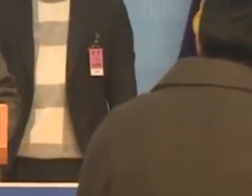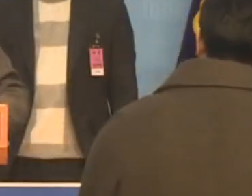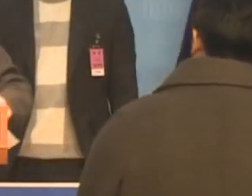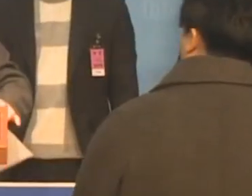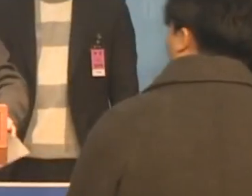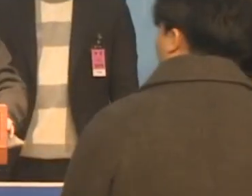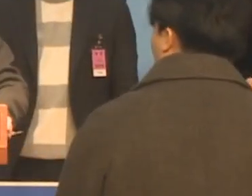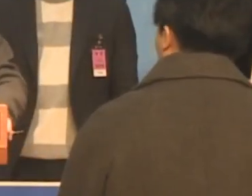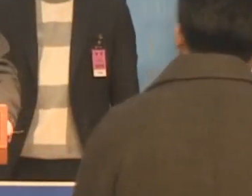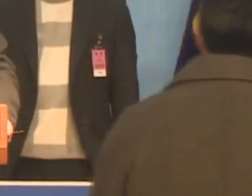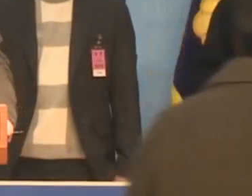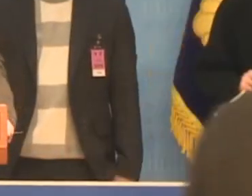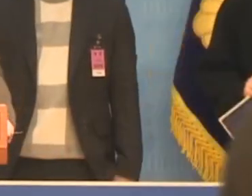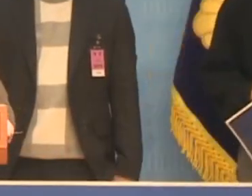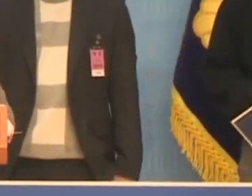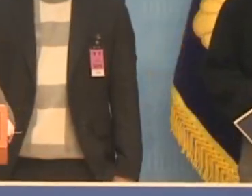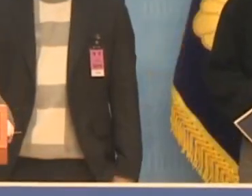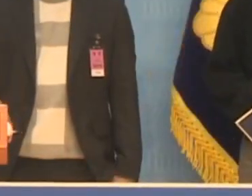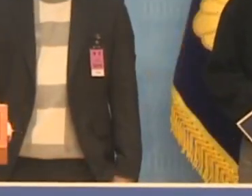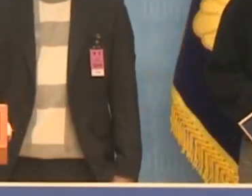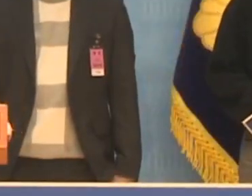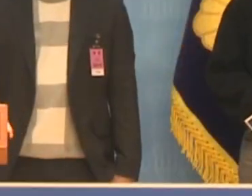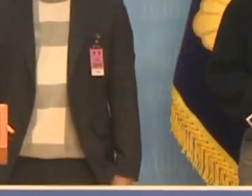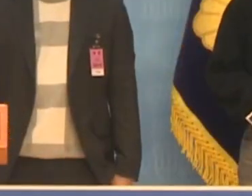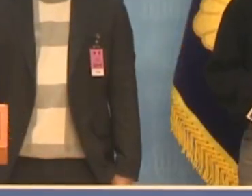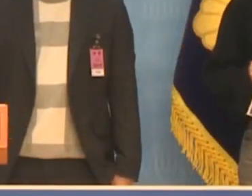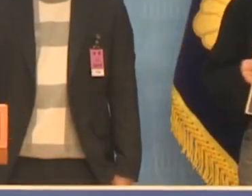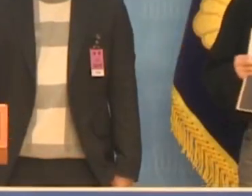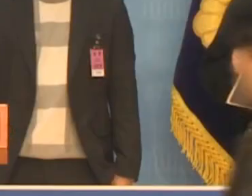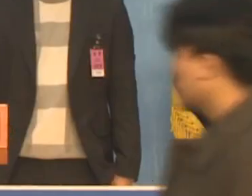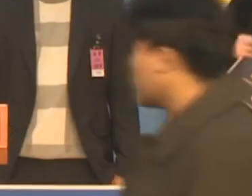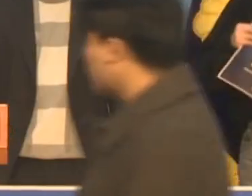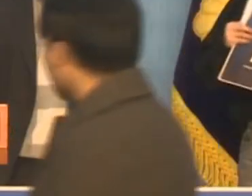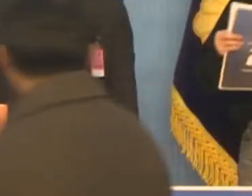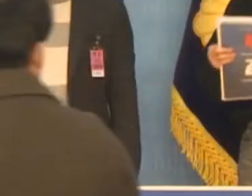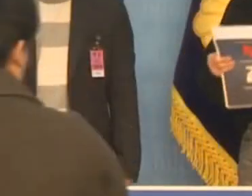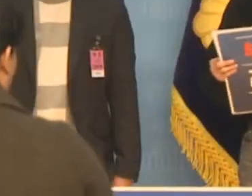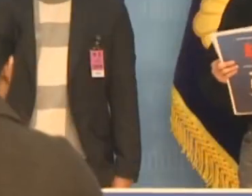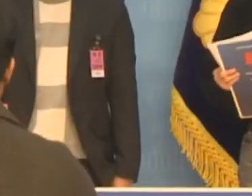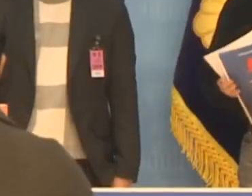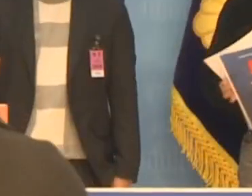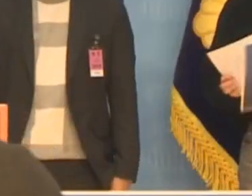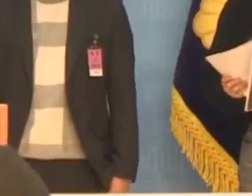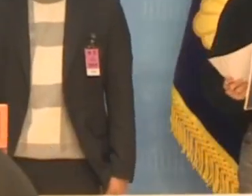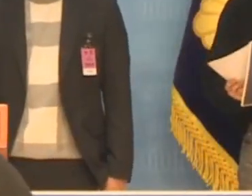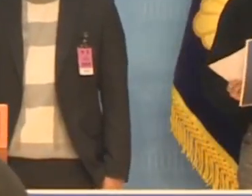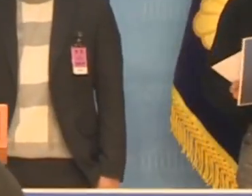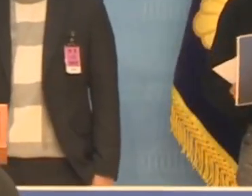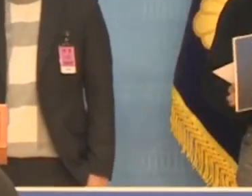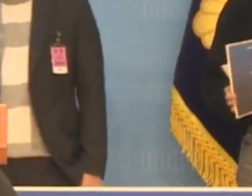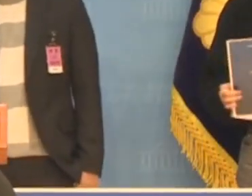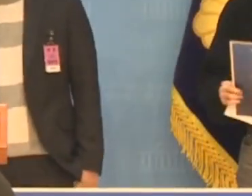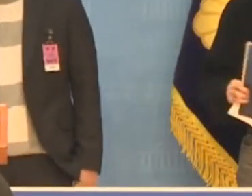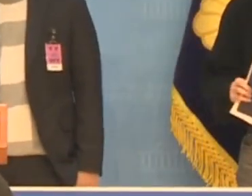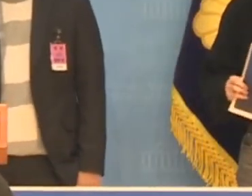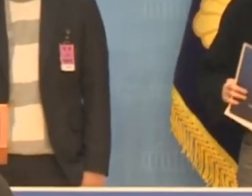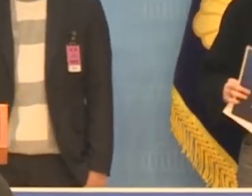우리 시간이 2분 정도 남아가지고 준비되는 대로 대형대로 먼저 쓰고 바로